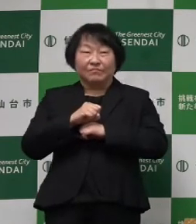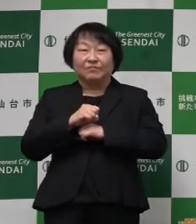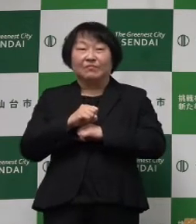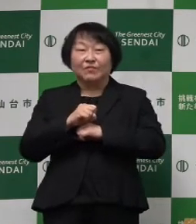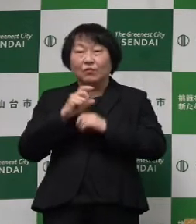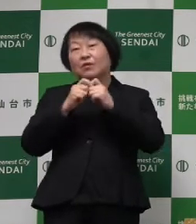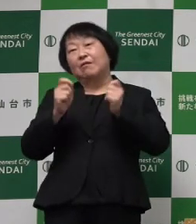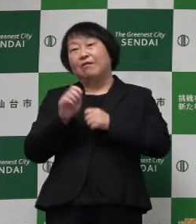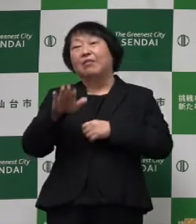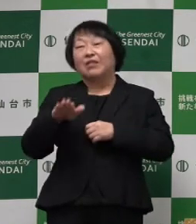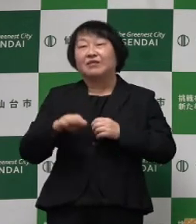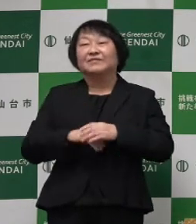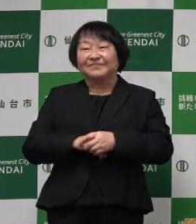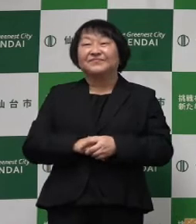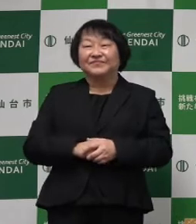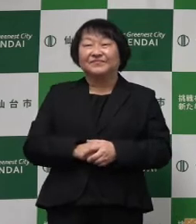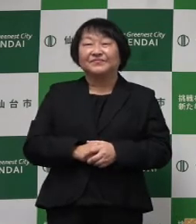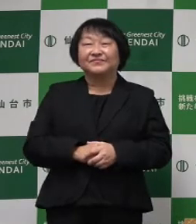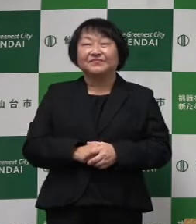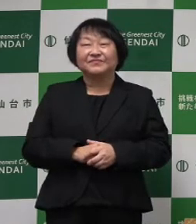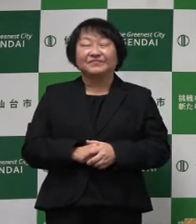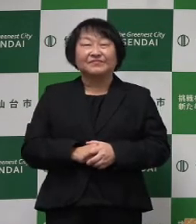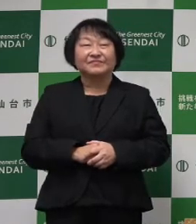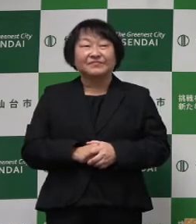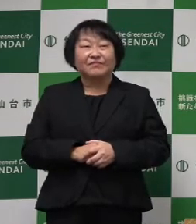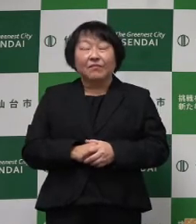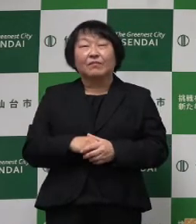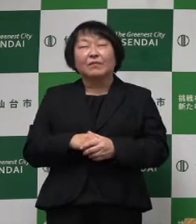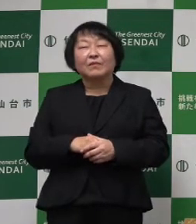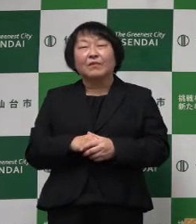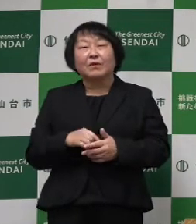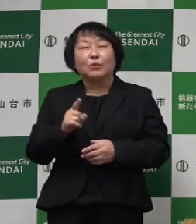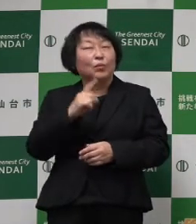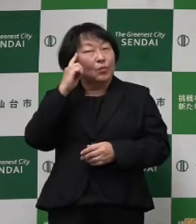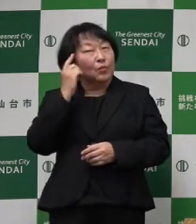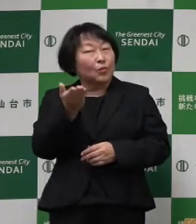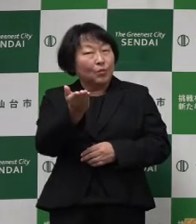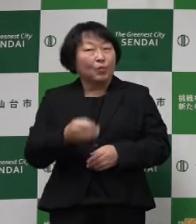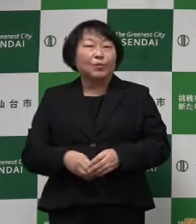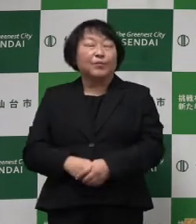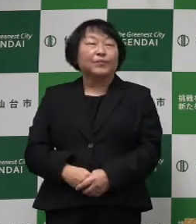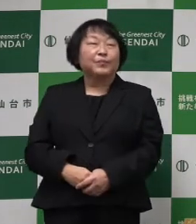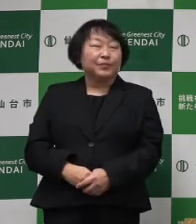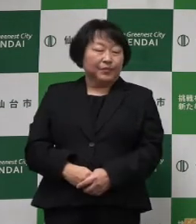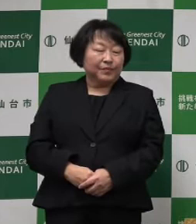という選挙結果になったと思いますが、こちらの受け止めはいかがでしょうか。 はい、